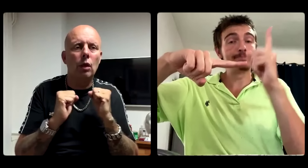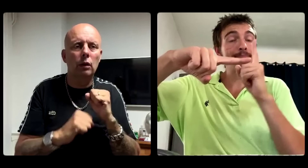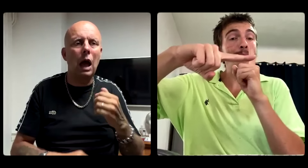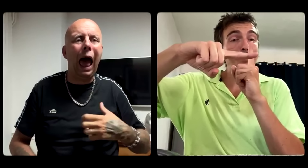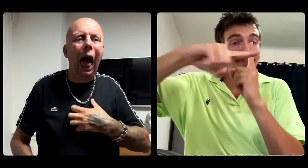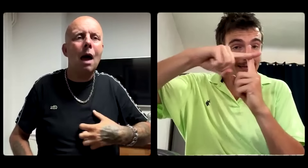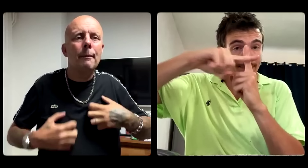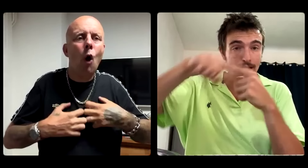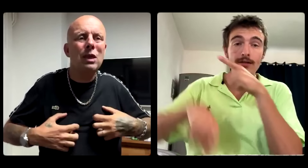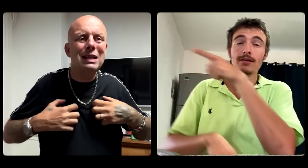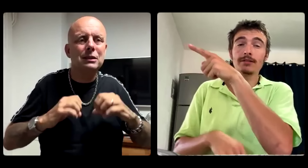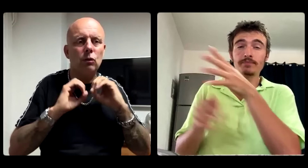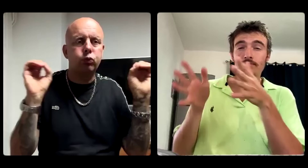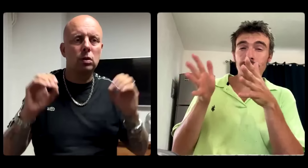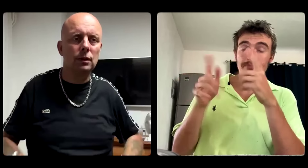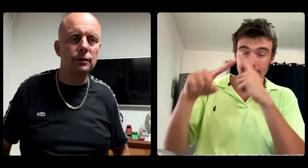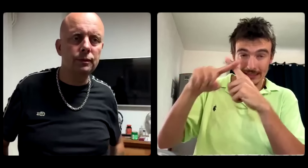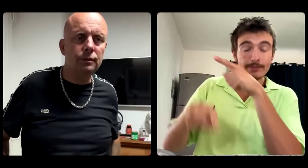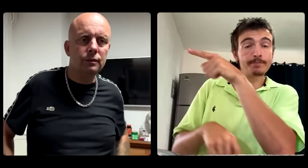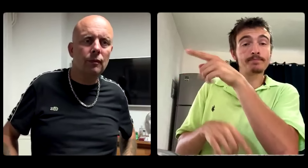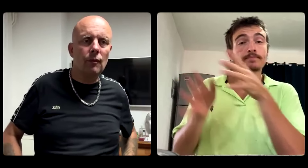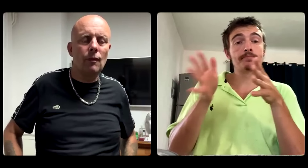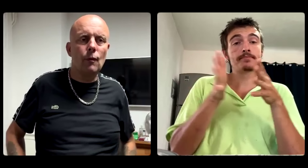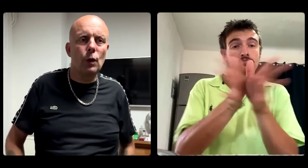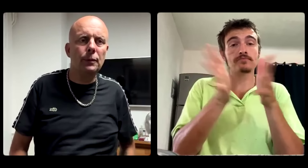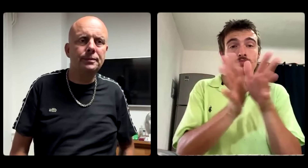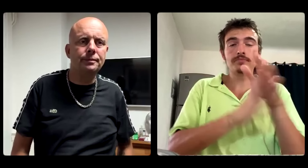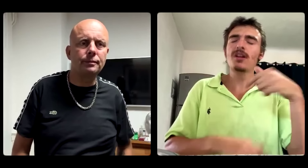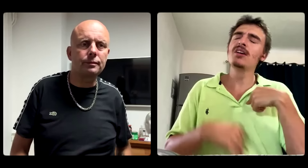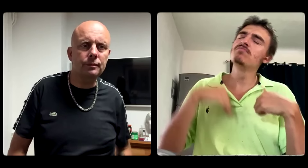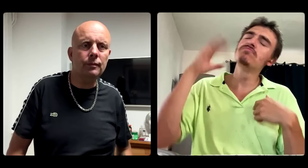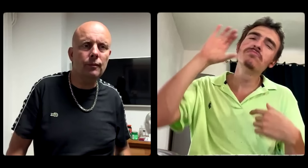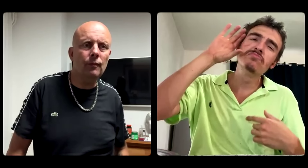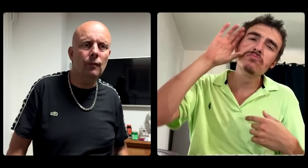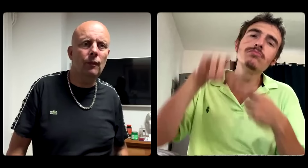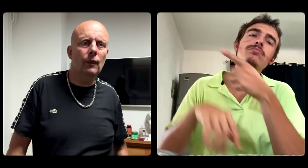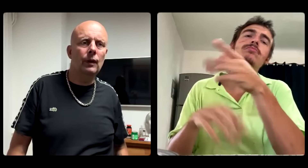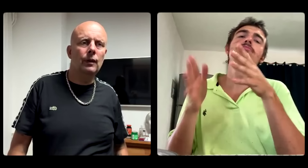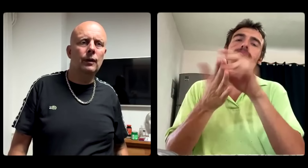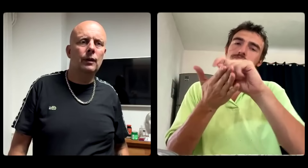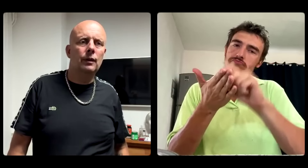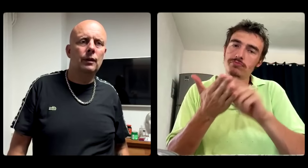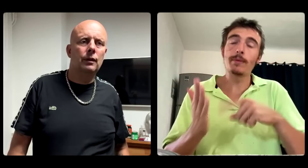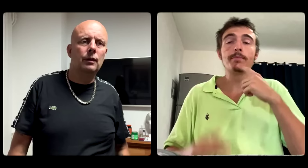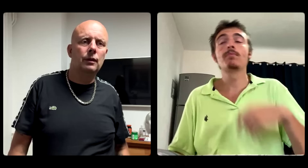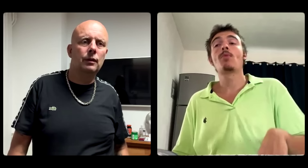Ik moet gewoon die connectie door mij, vanuit jou, door me heen voelen.